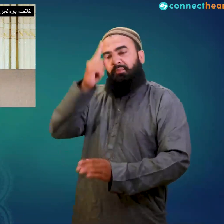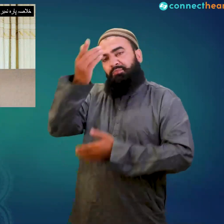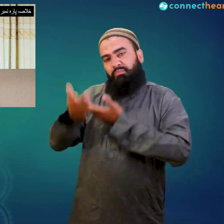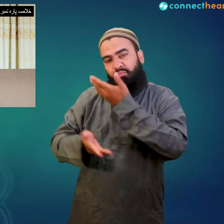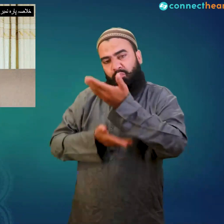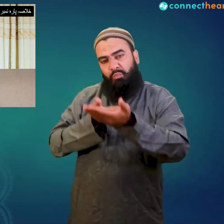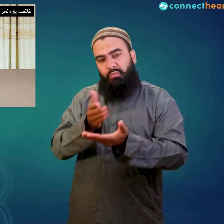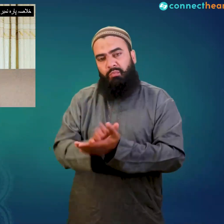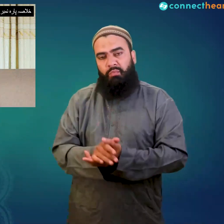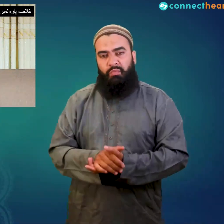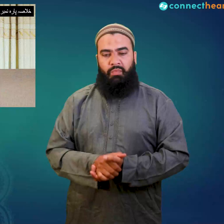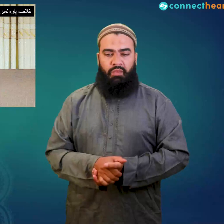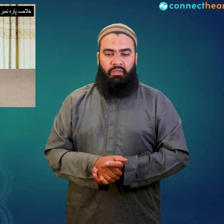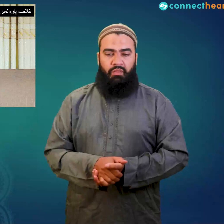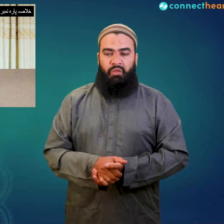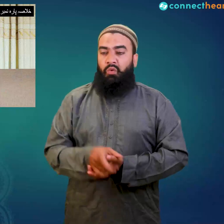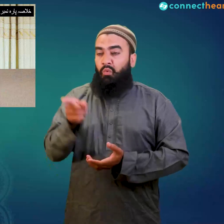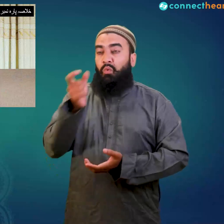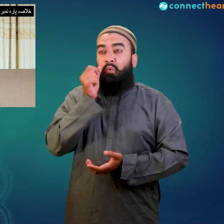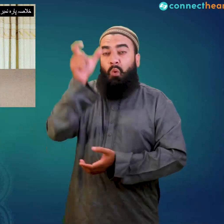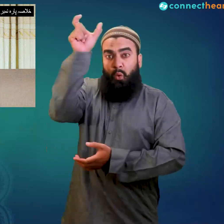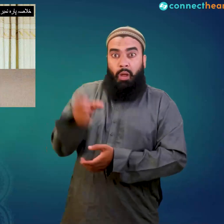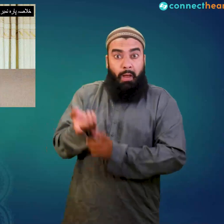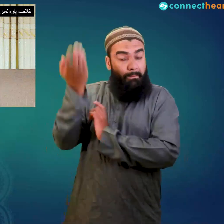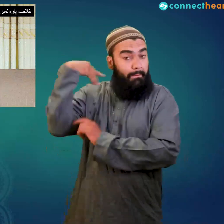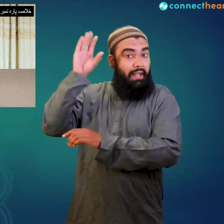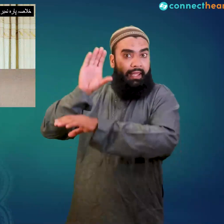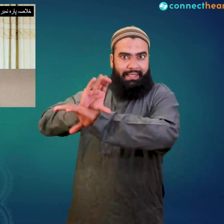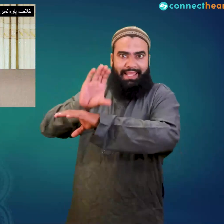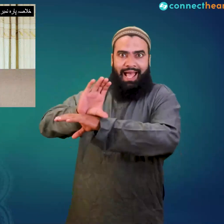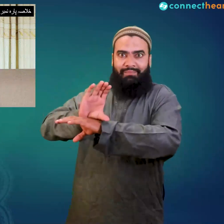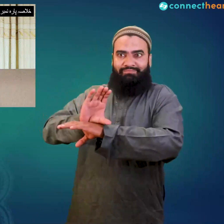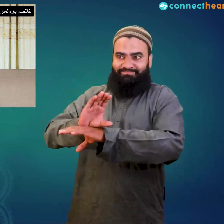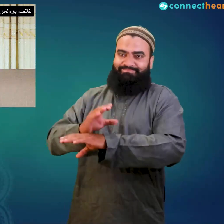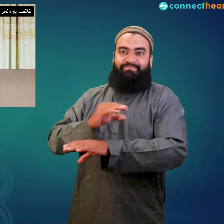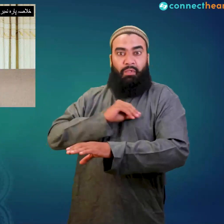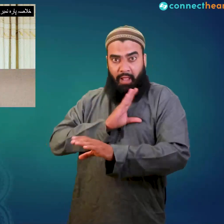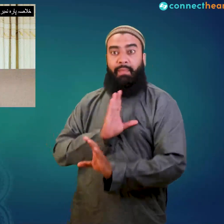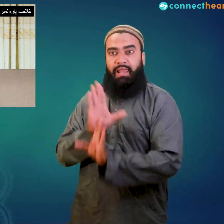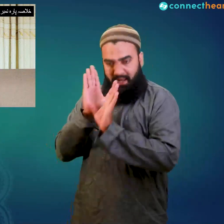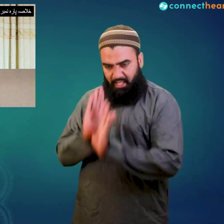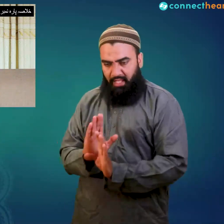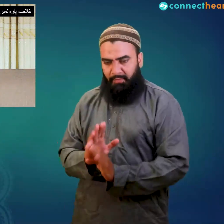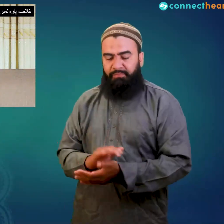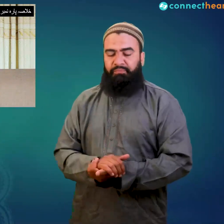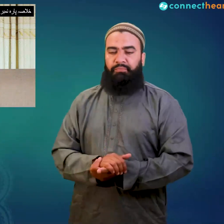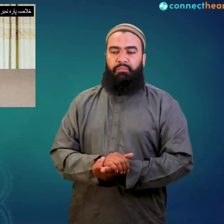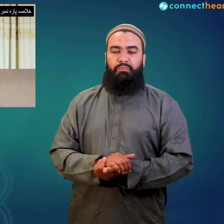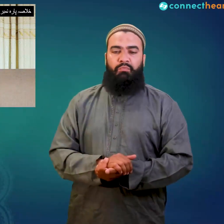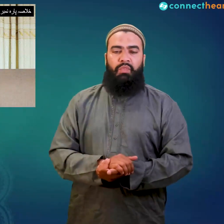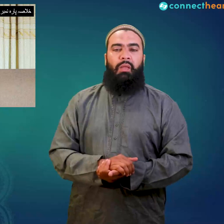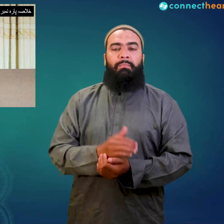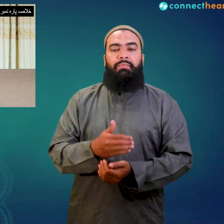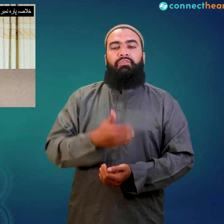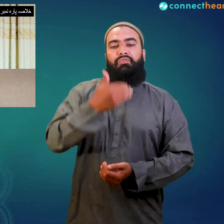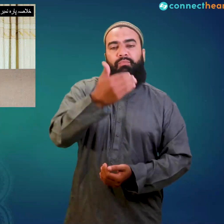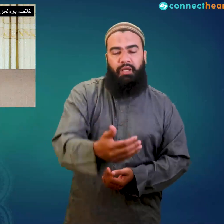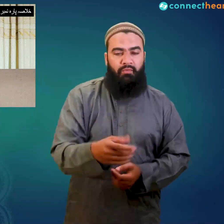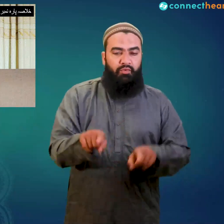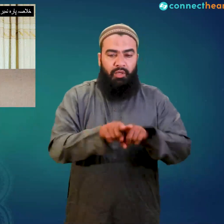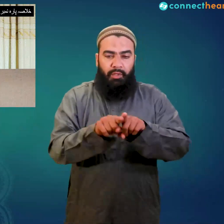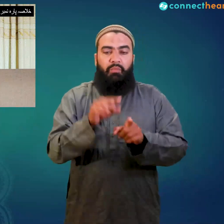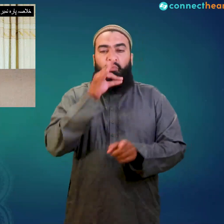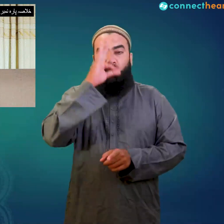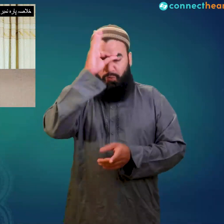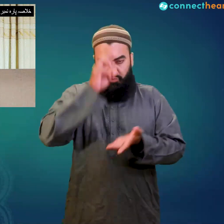اللہ رب العزت نے فرمایا کہ ان کو دوہرا اجر عطا کیا جائے گا۔ ایک پہلی کتاب اور پہلی شریعت پر عمل کرنا، پھر جب آپ صلی اللہ